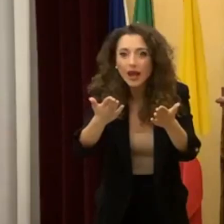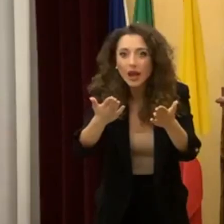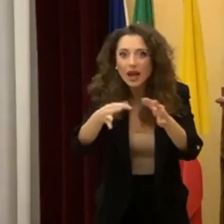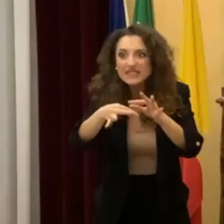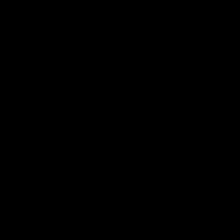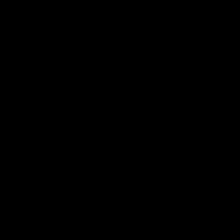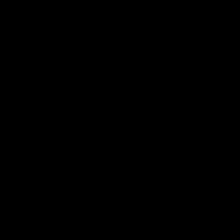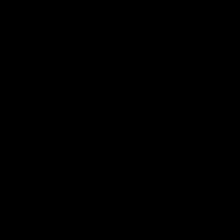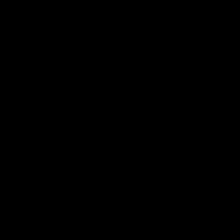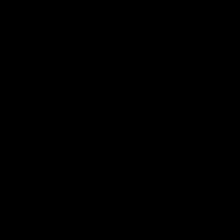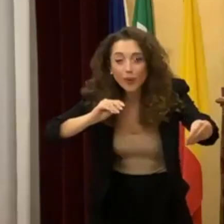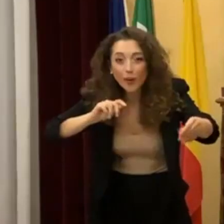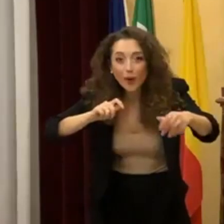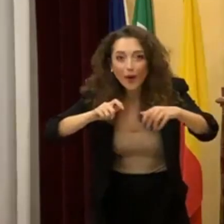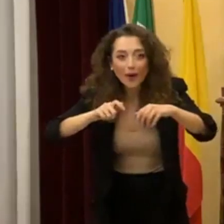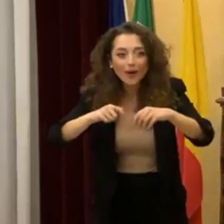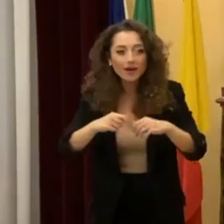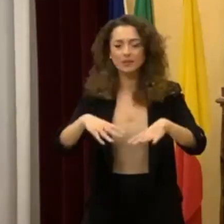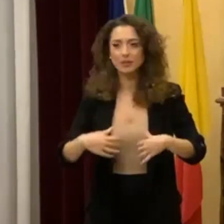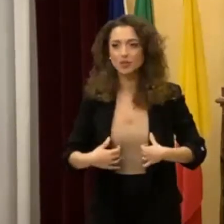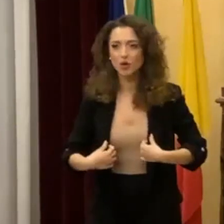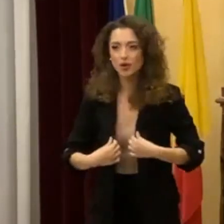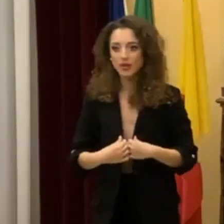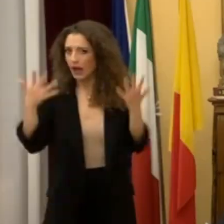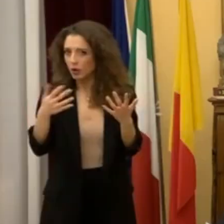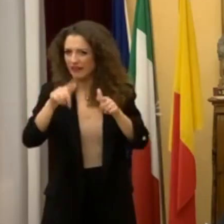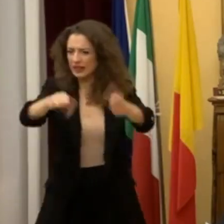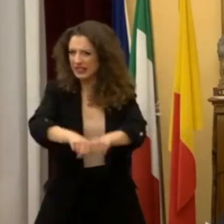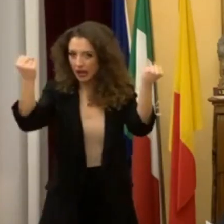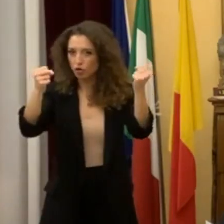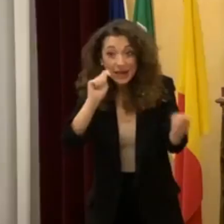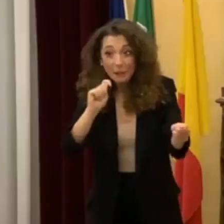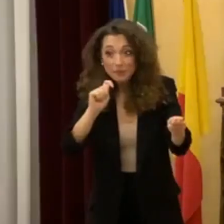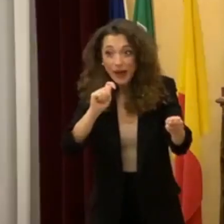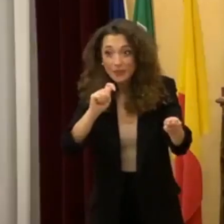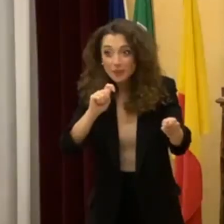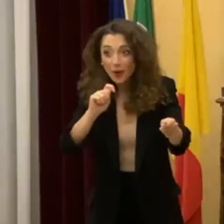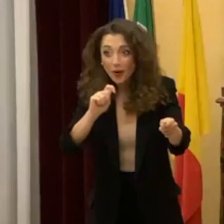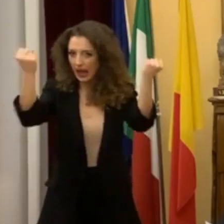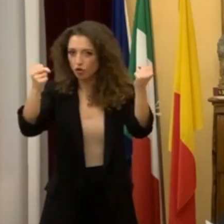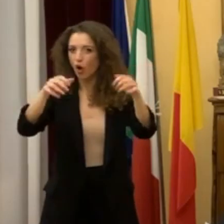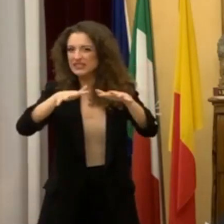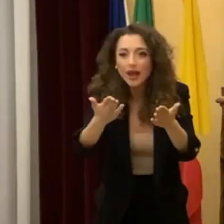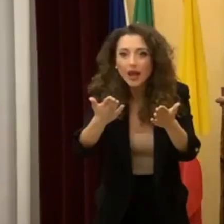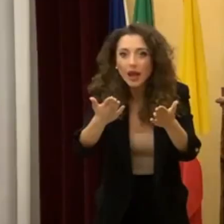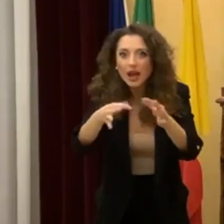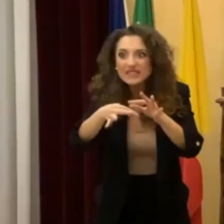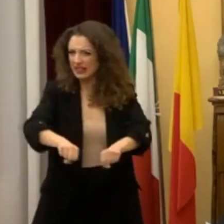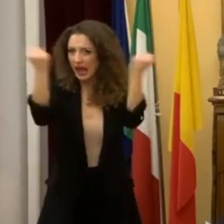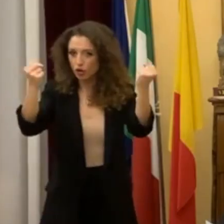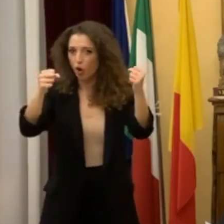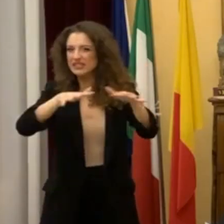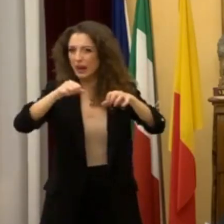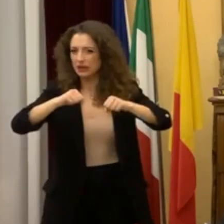Che strappo? E io lo strappo. Ecco qua. Che dite? Le